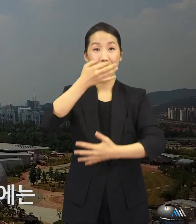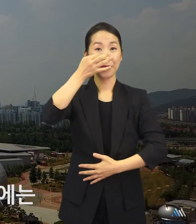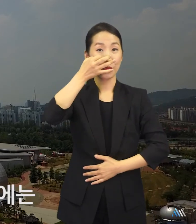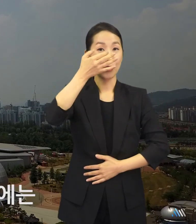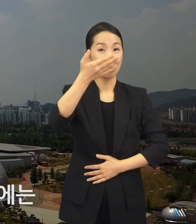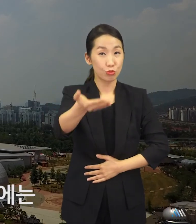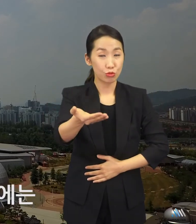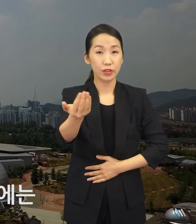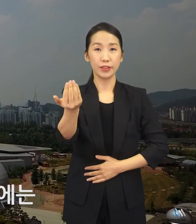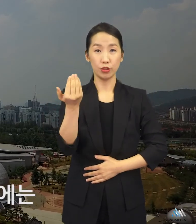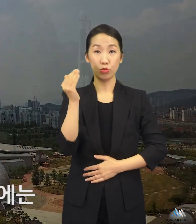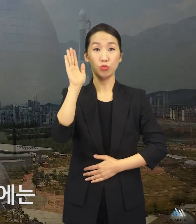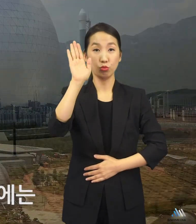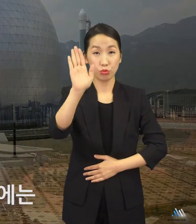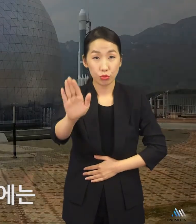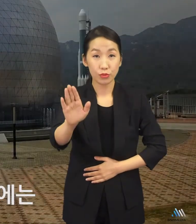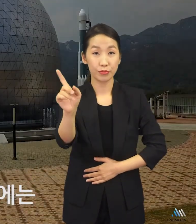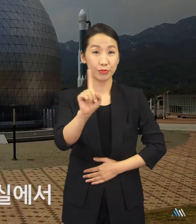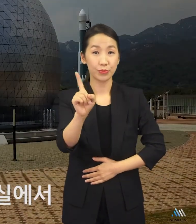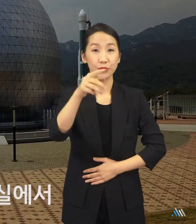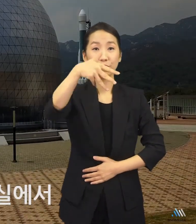영화 상영 전후에는